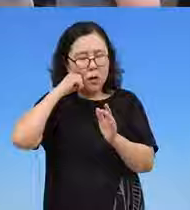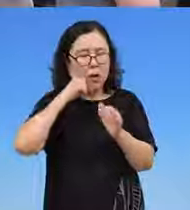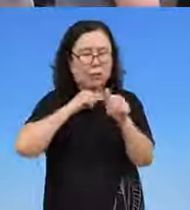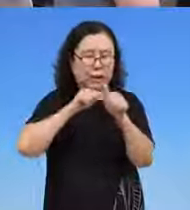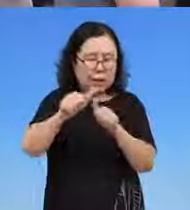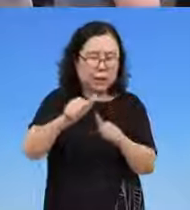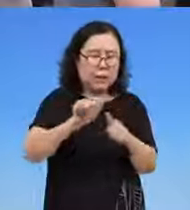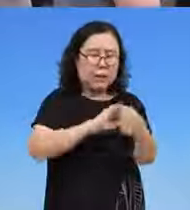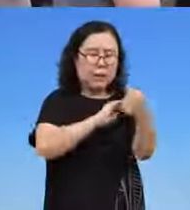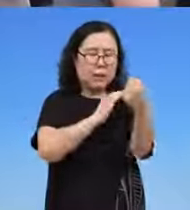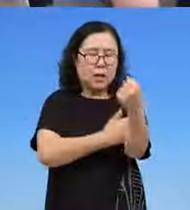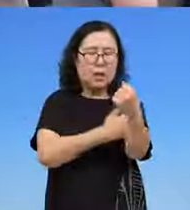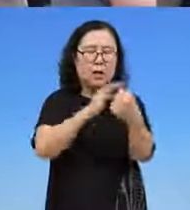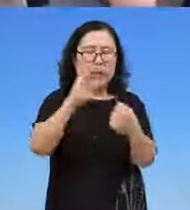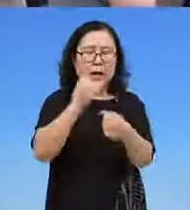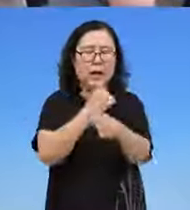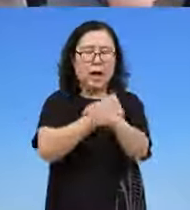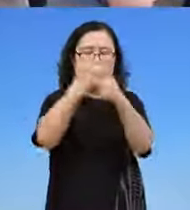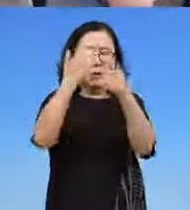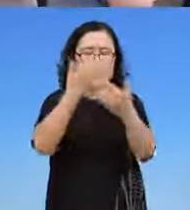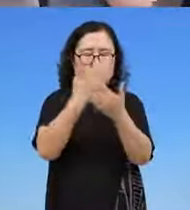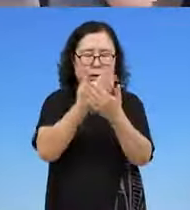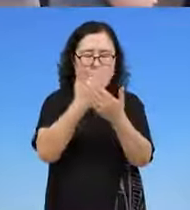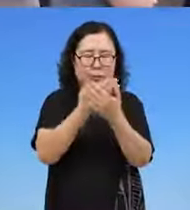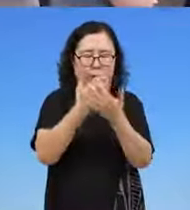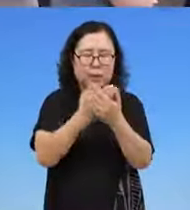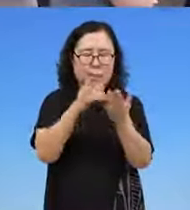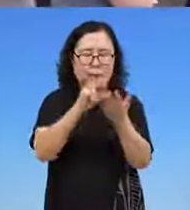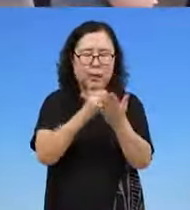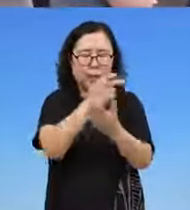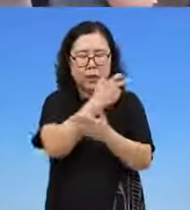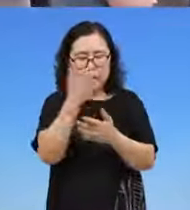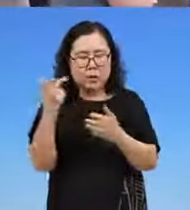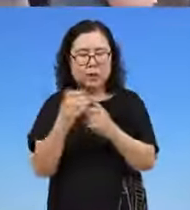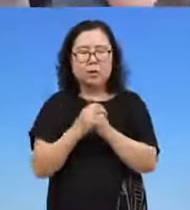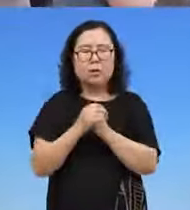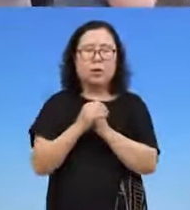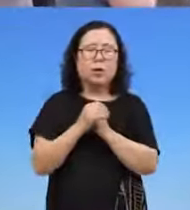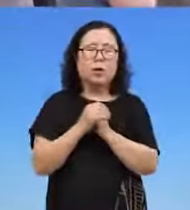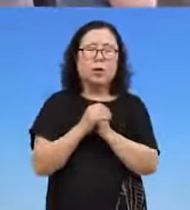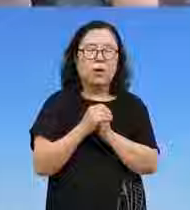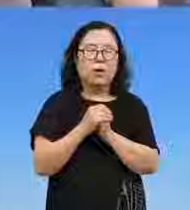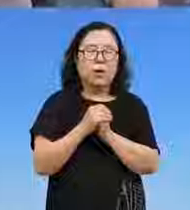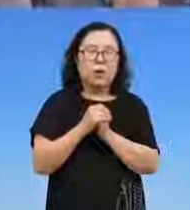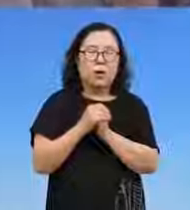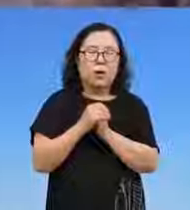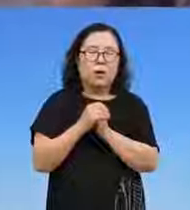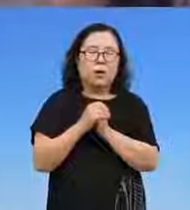하여 주시옵소서. 문제가 크고